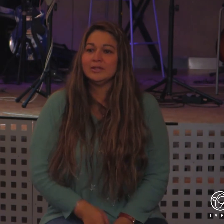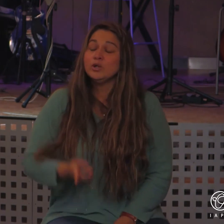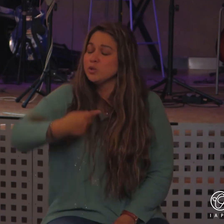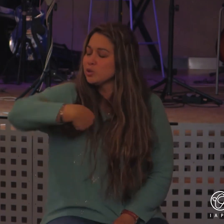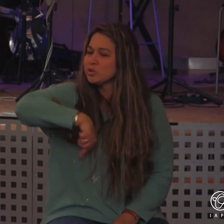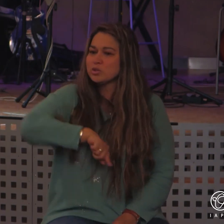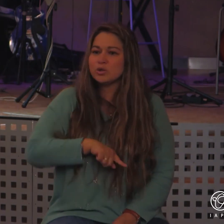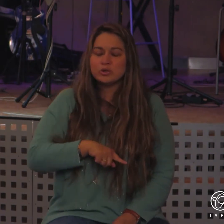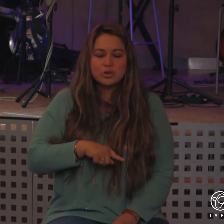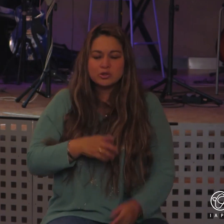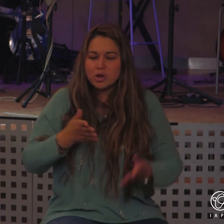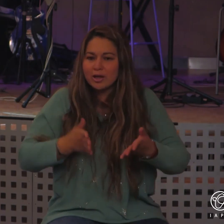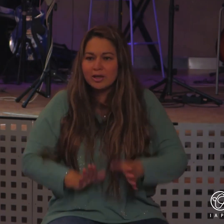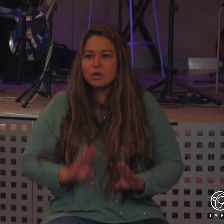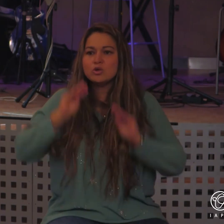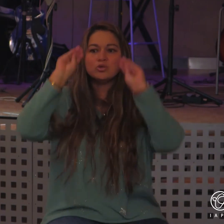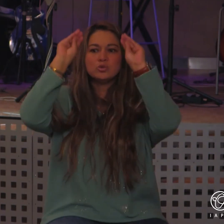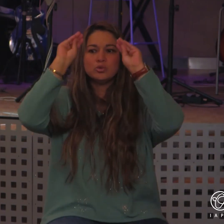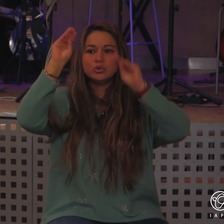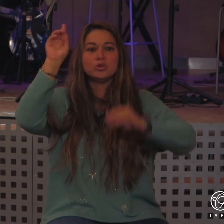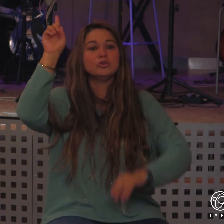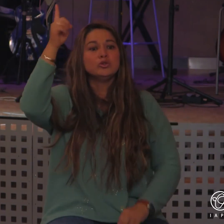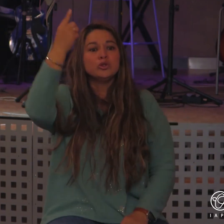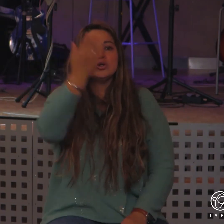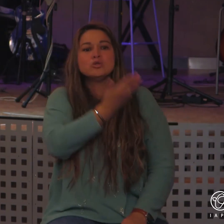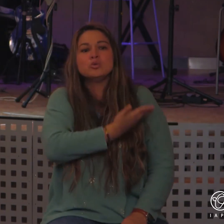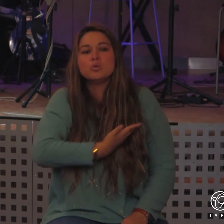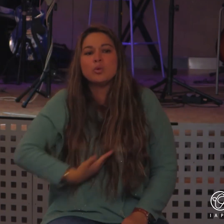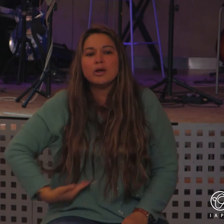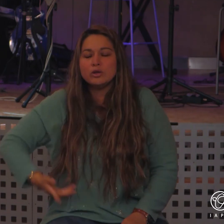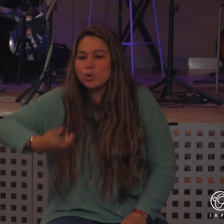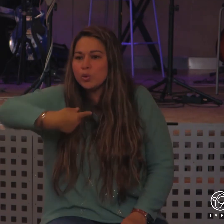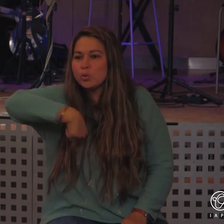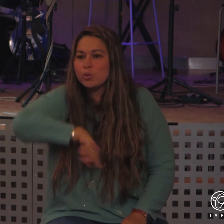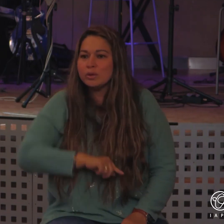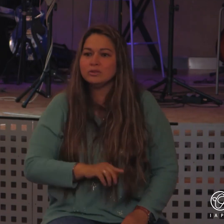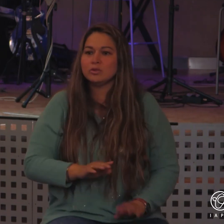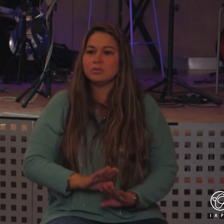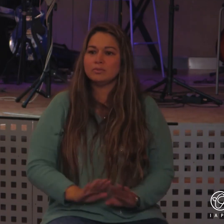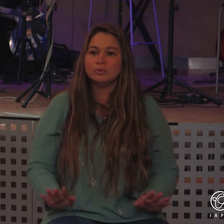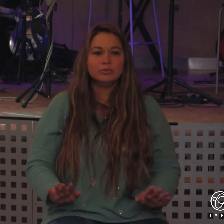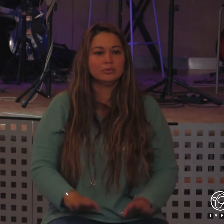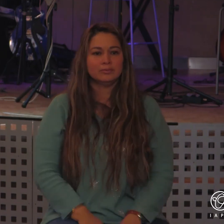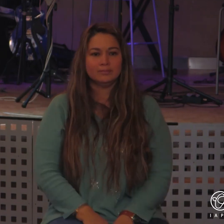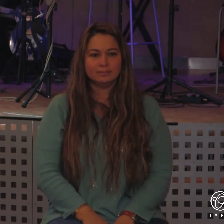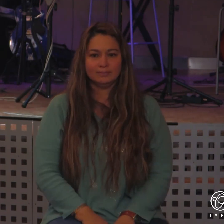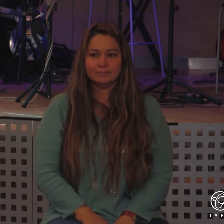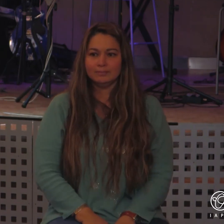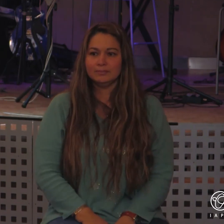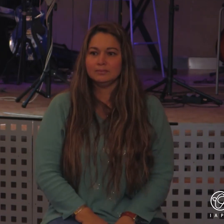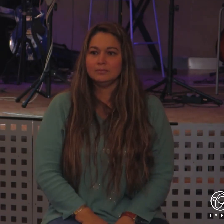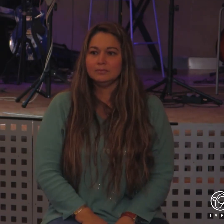exclusivamente, única y exclusivamente a uno, a Jesucristo, por puro derecho suyo.